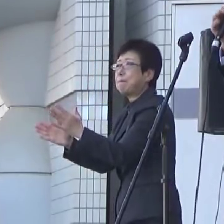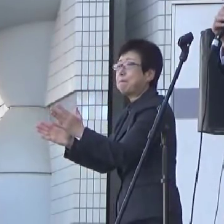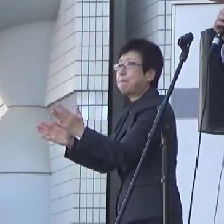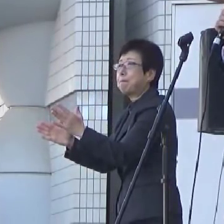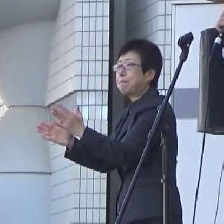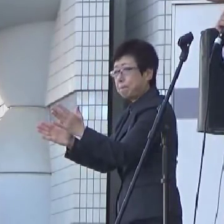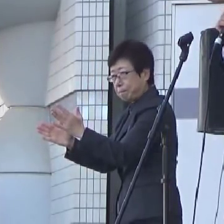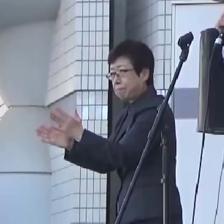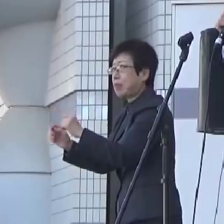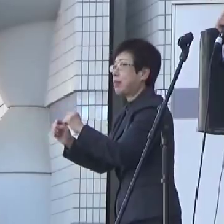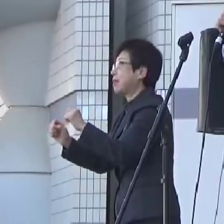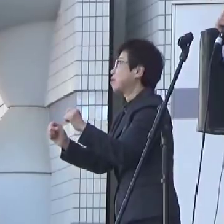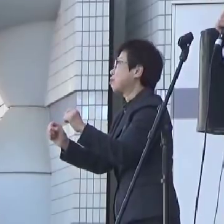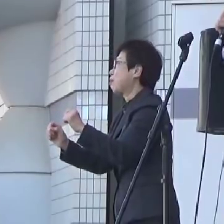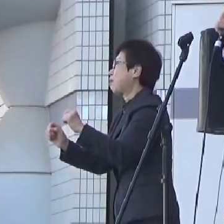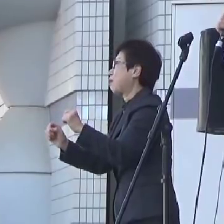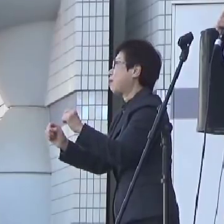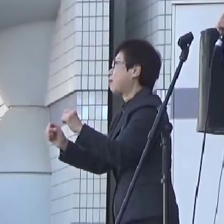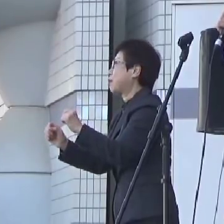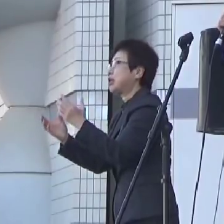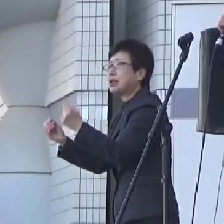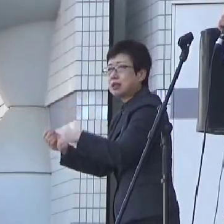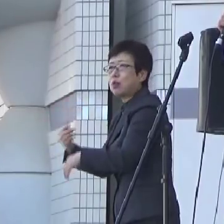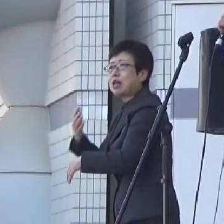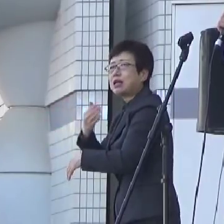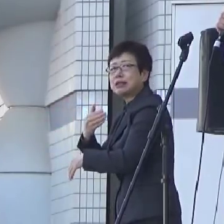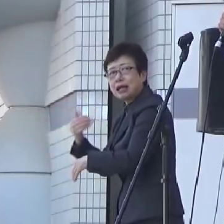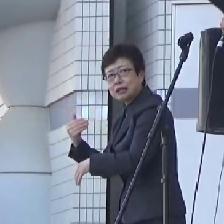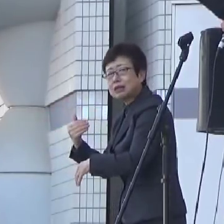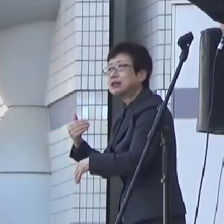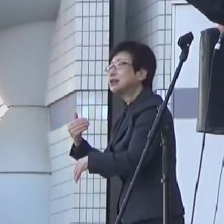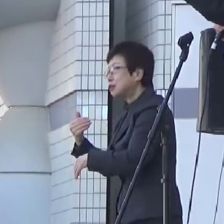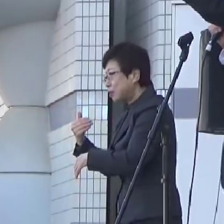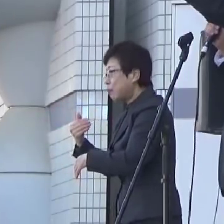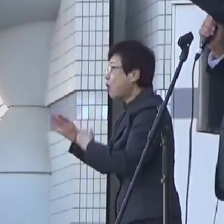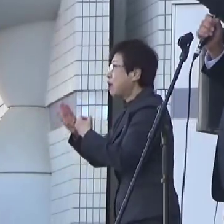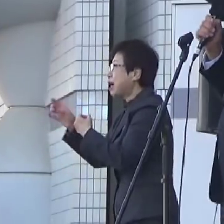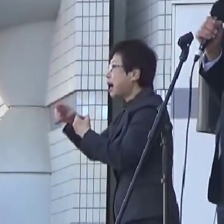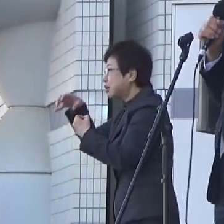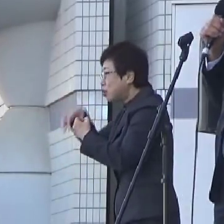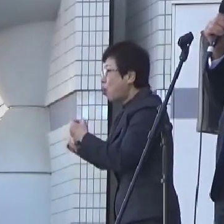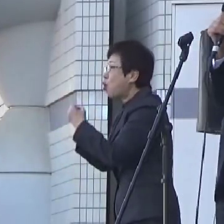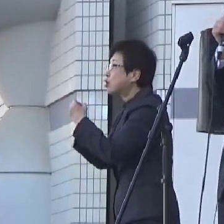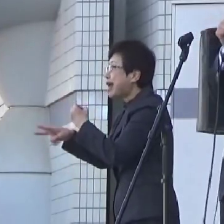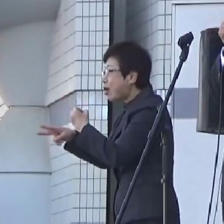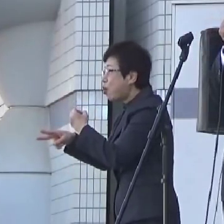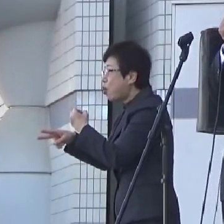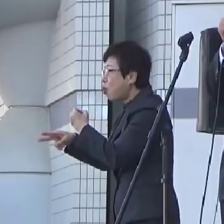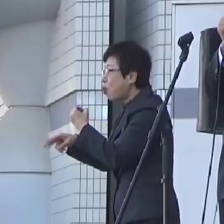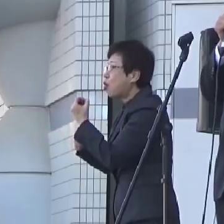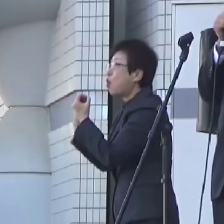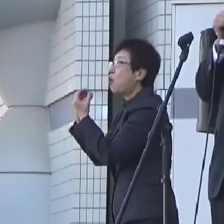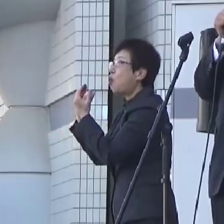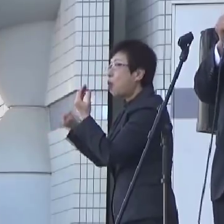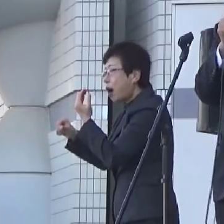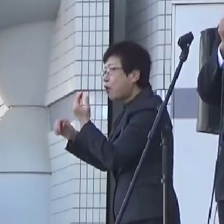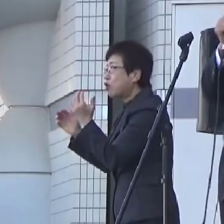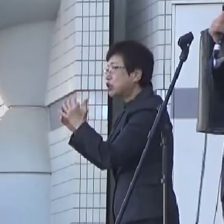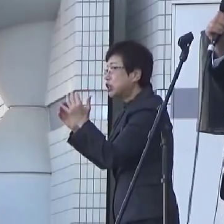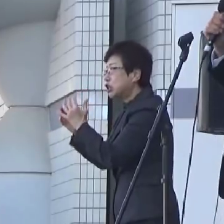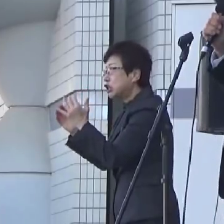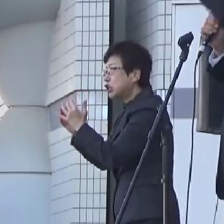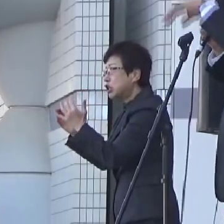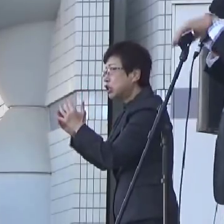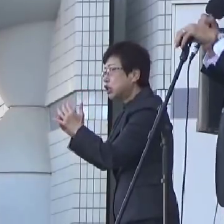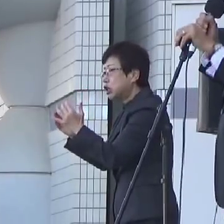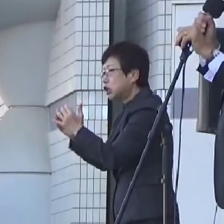会見休業だったんです。で、私たちのこの原発量基本法案を審議しろと、当然時間はたっぷりあ